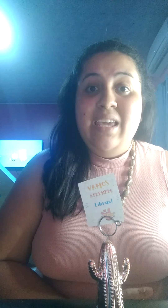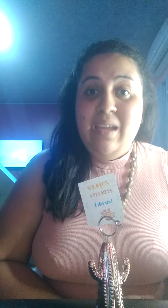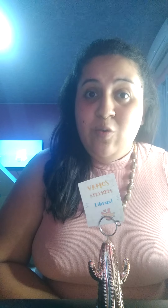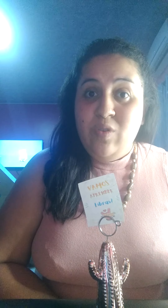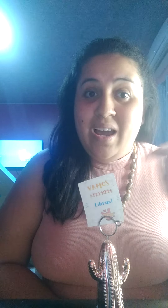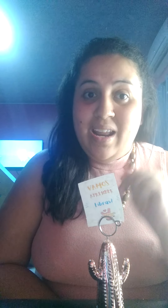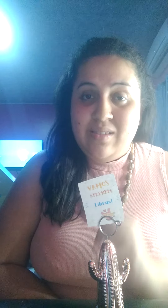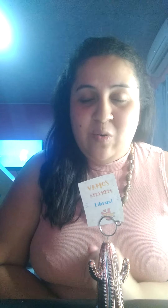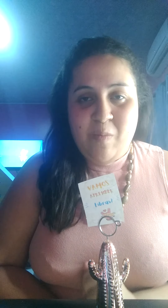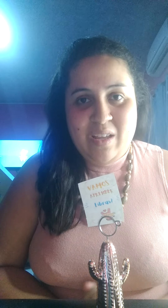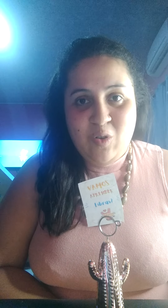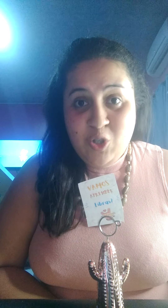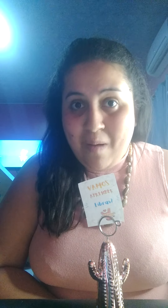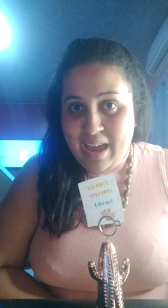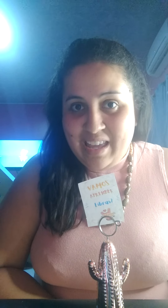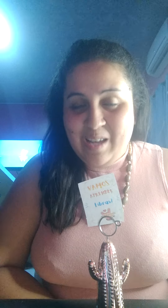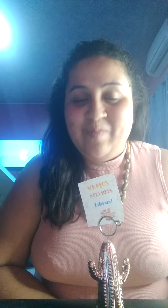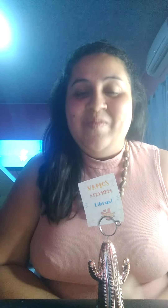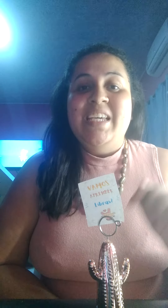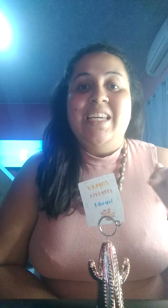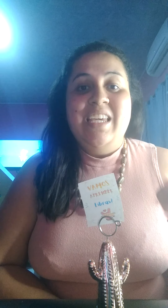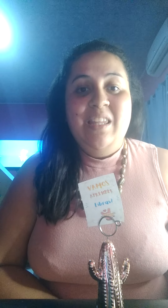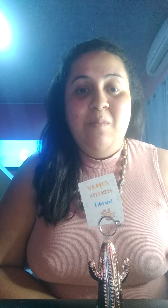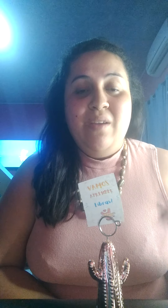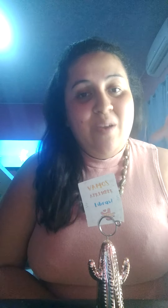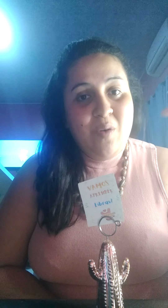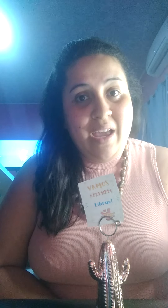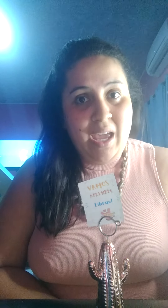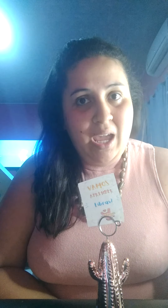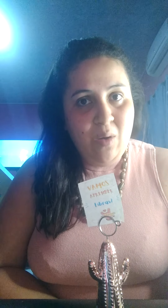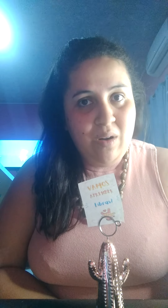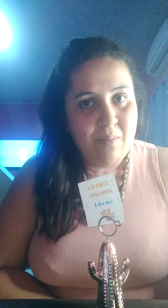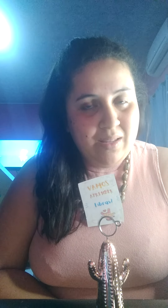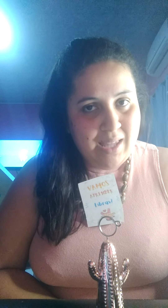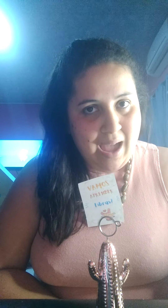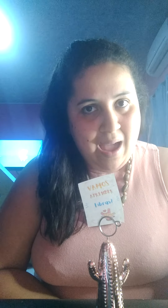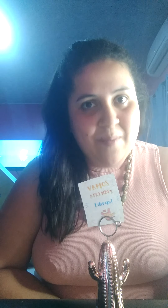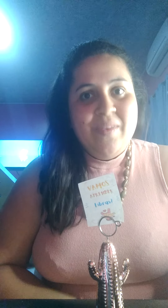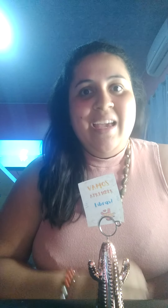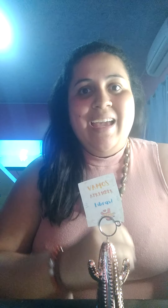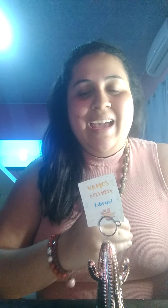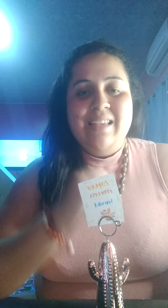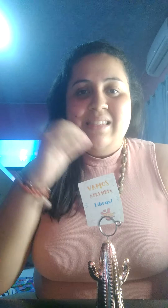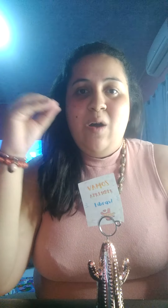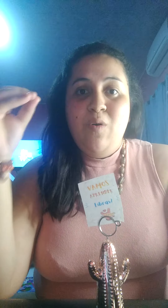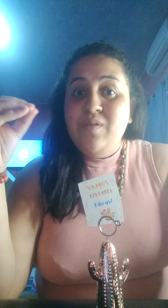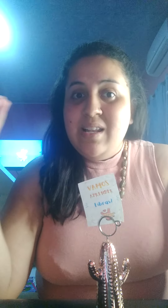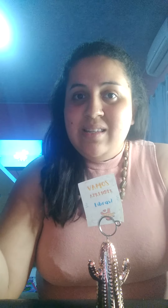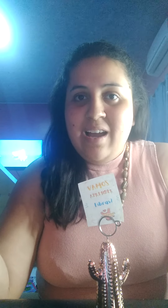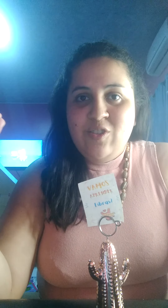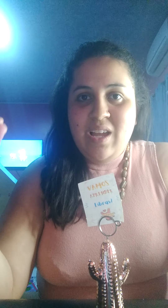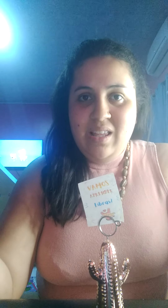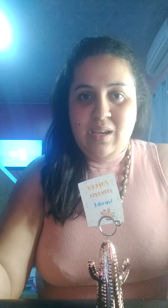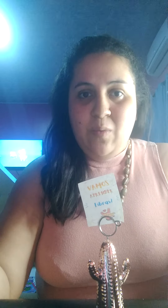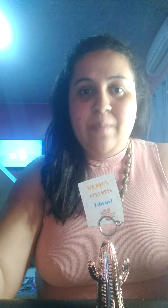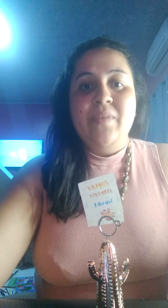E o decreto 5626, que também veio regulamentar essa oficialidade da língua.